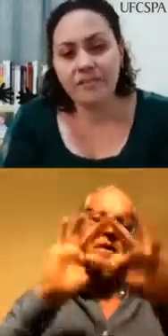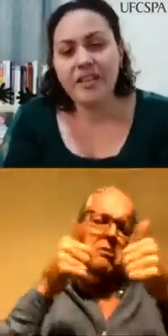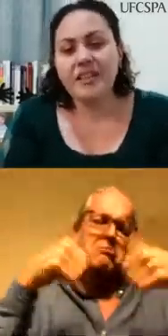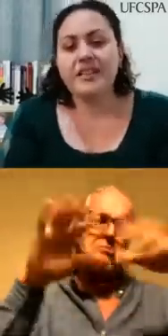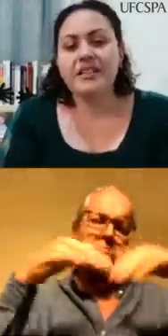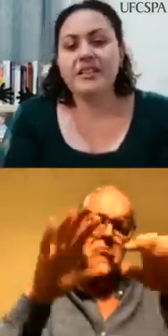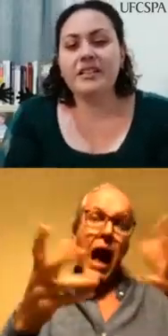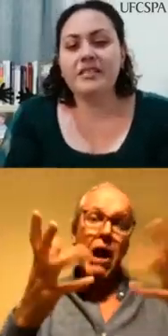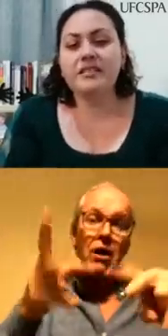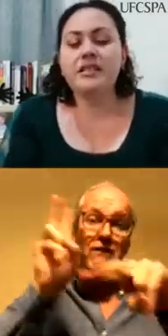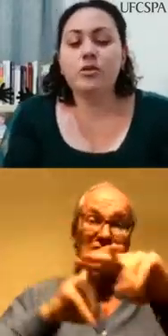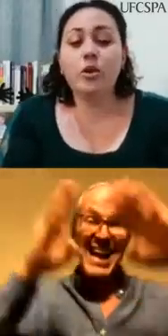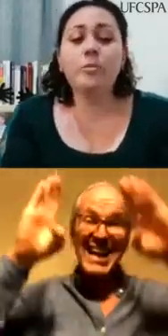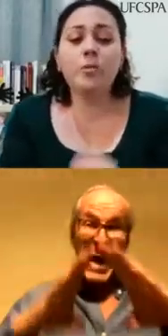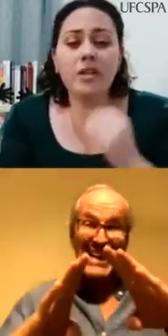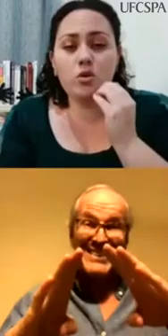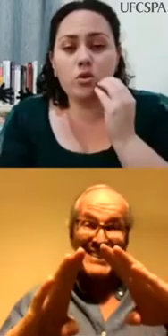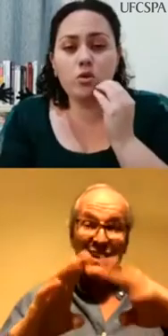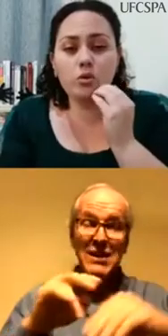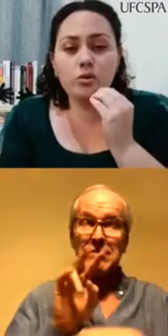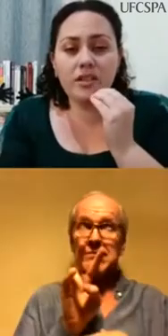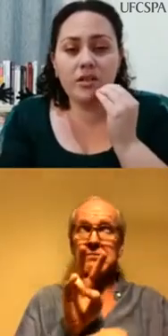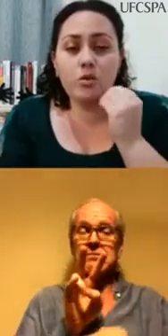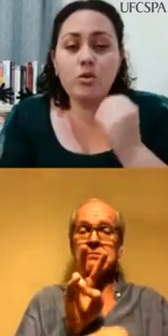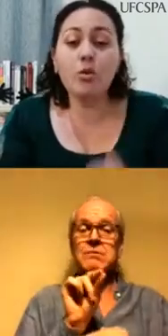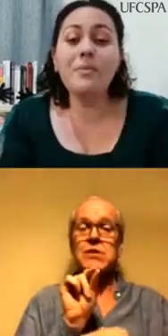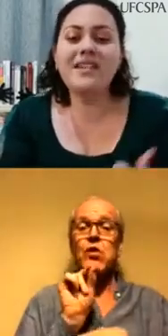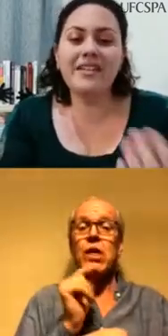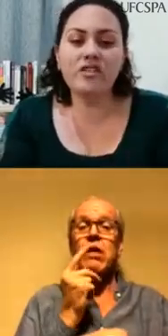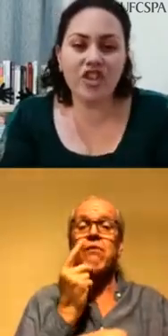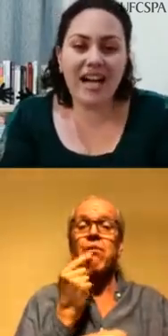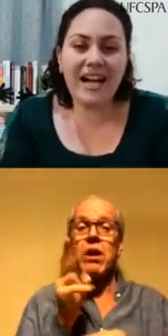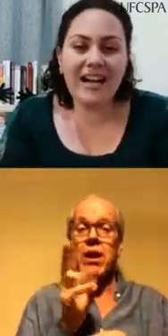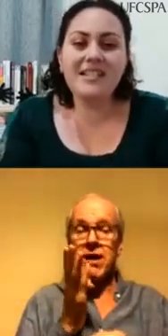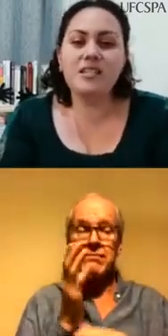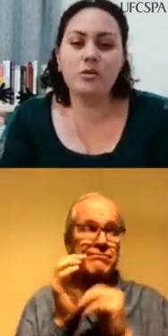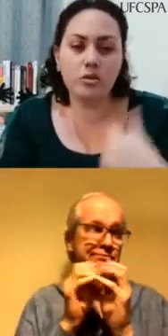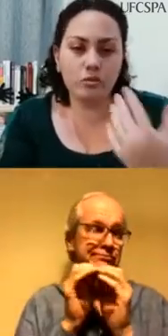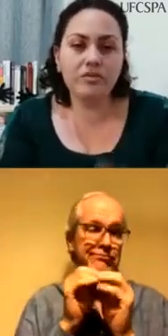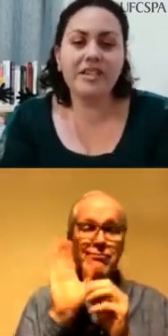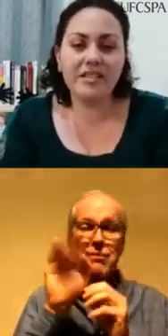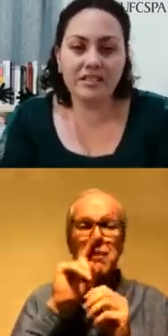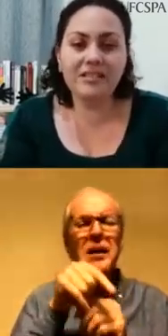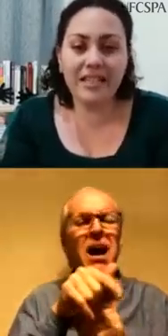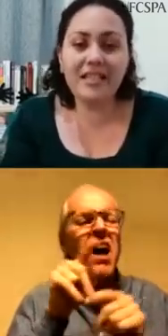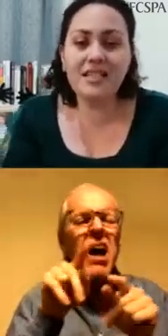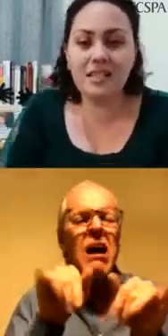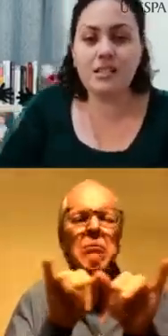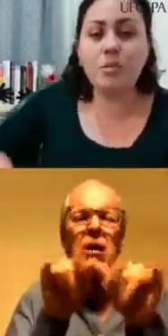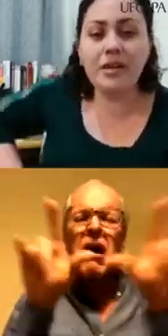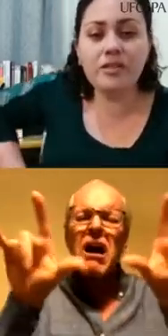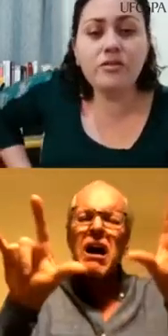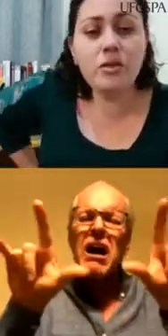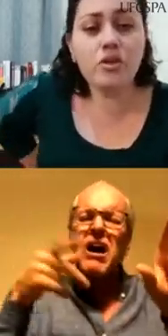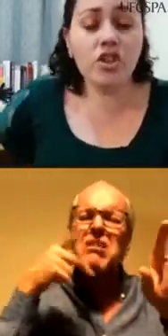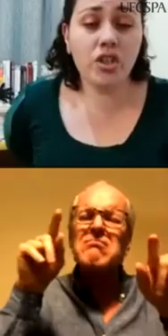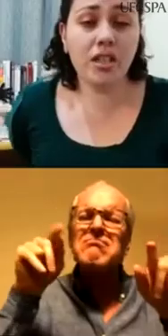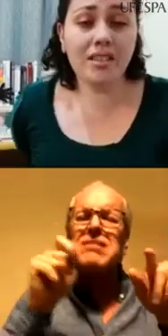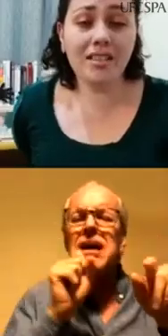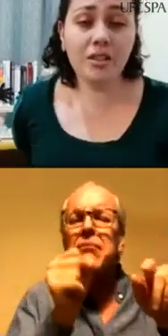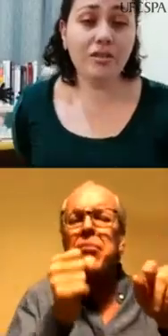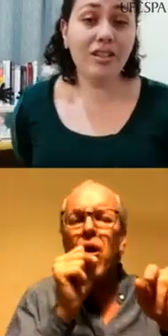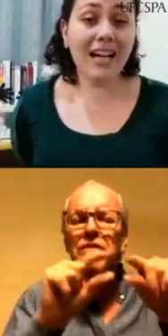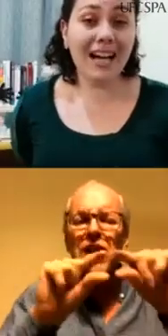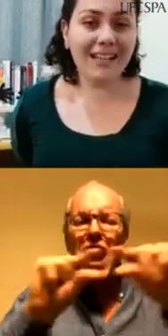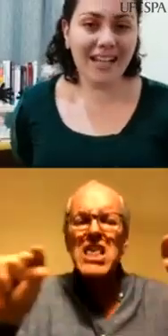ter, né? Normalmente o surdo, ele costuma sair de casa, ele costuma ter esses momentos e hoje em dia